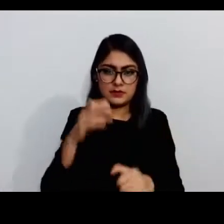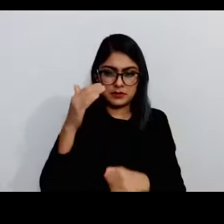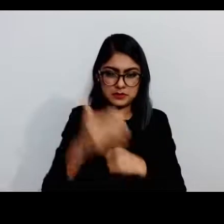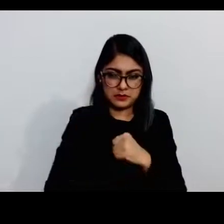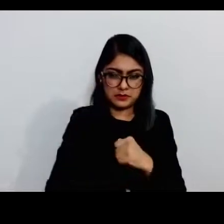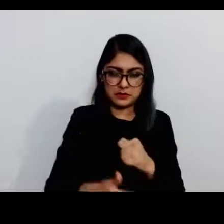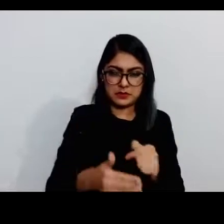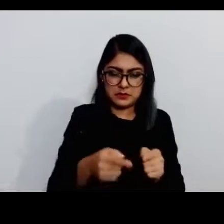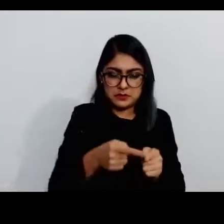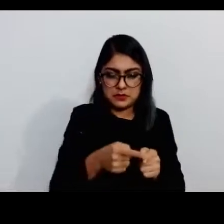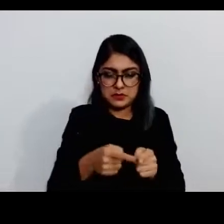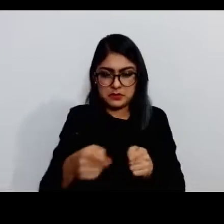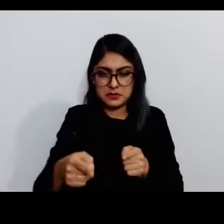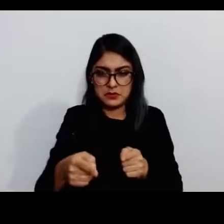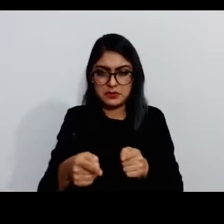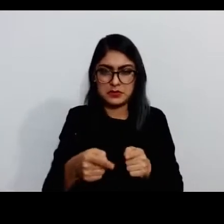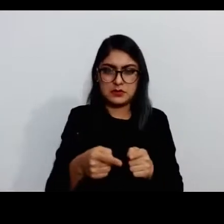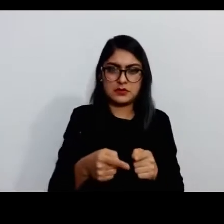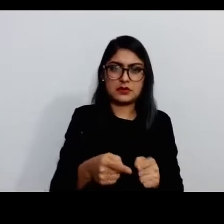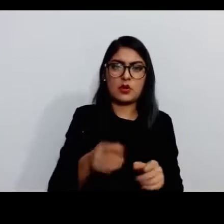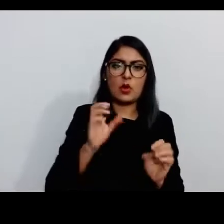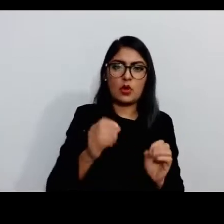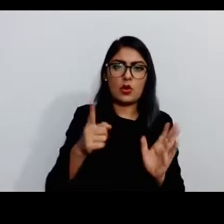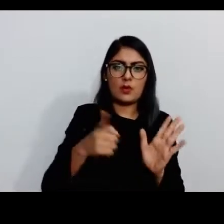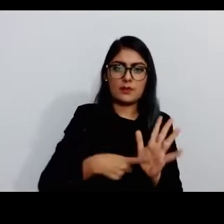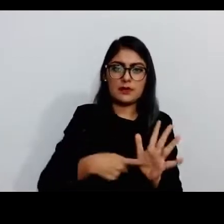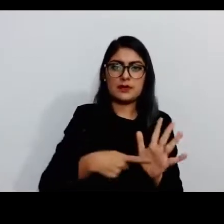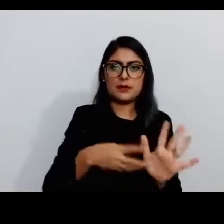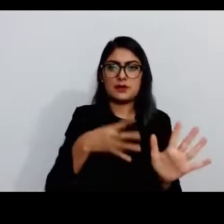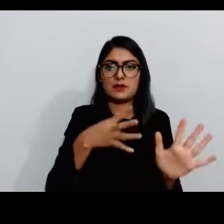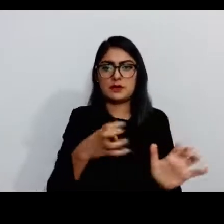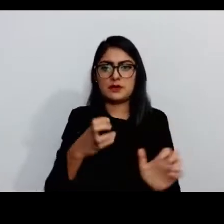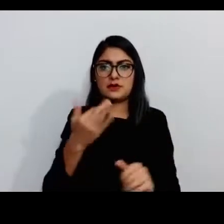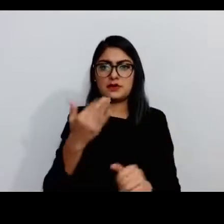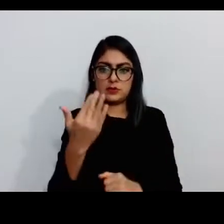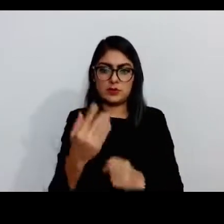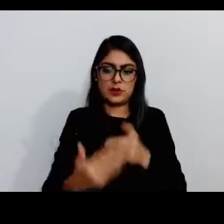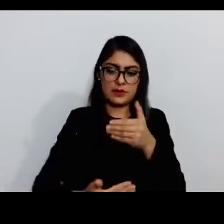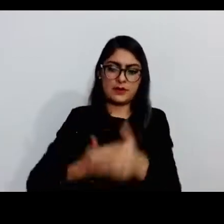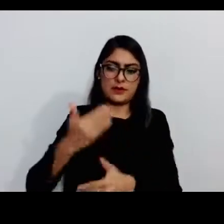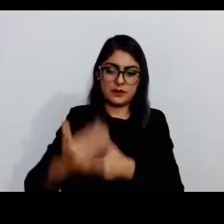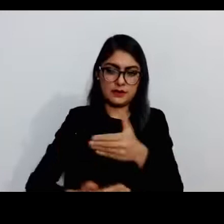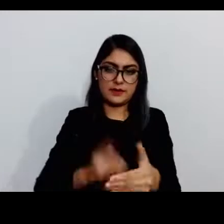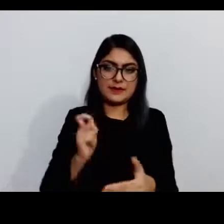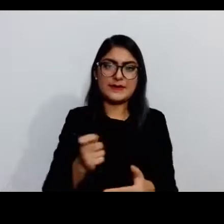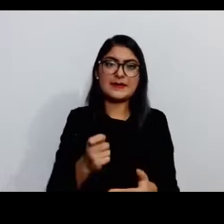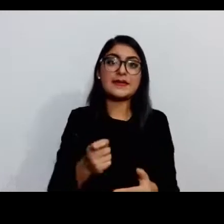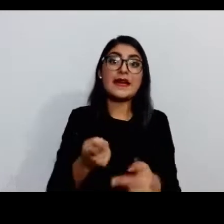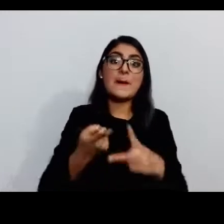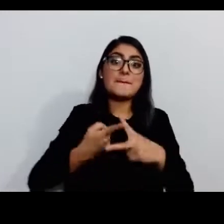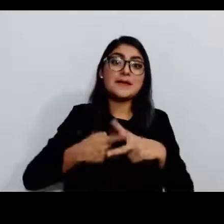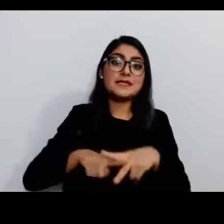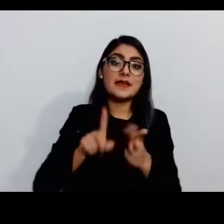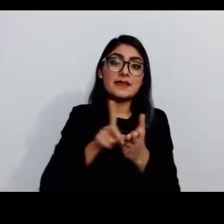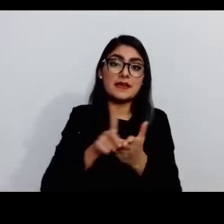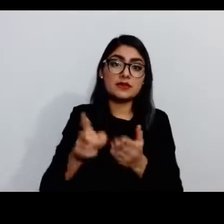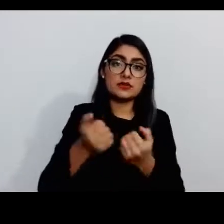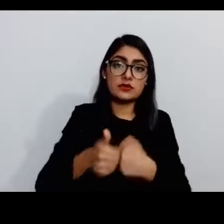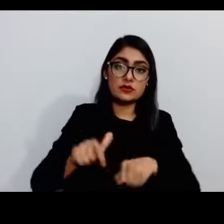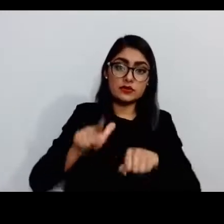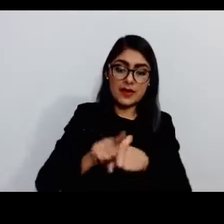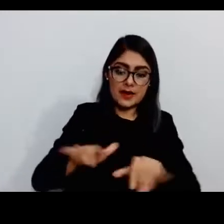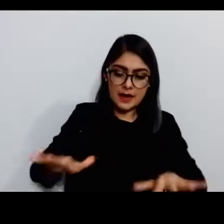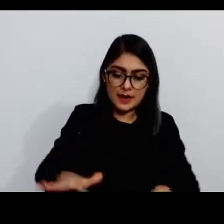de finales del siglo XIX, mediados del siglo XIX en adelante, y que va a reivindicar un nuevo tipo de derechos, los derechos sociales, el derecho al